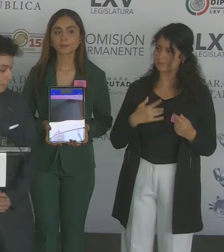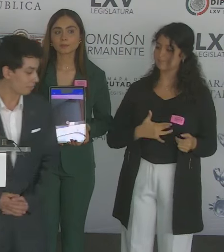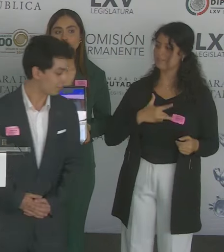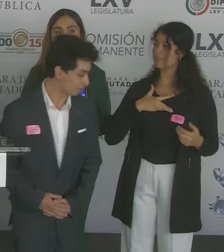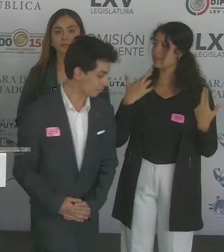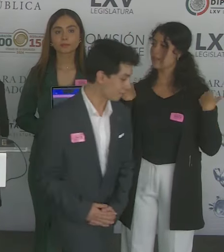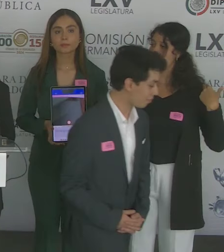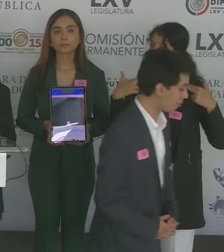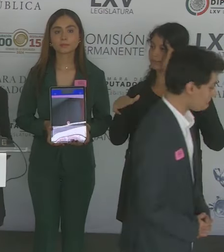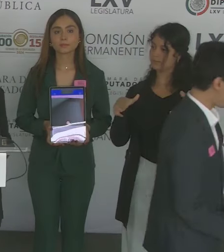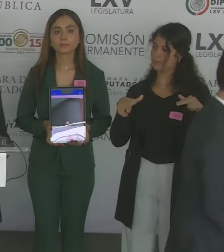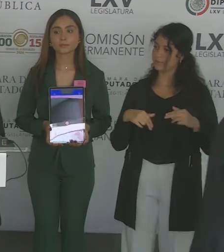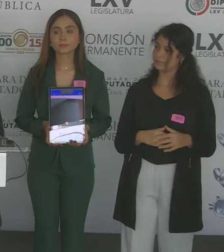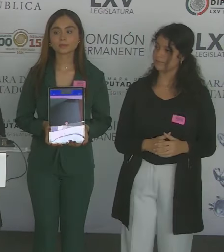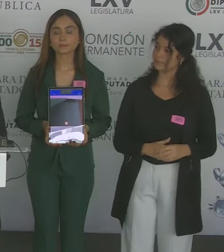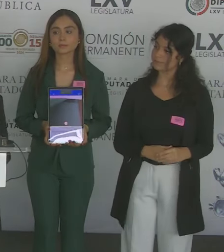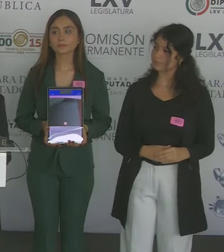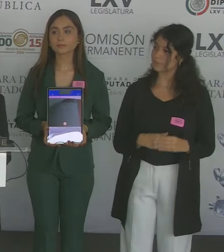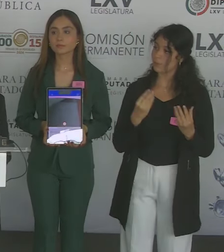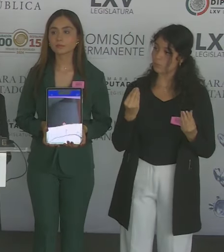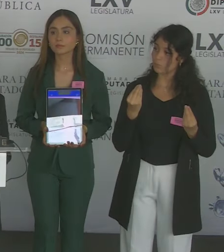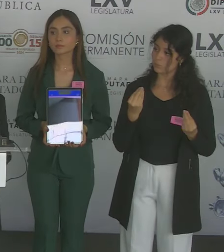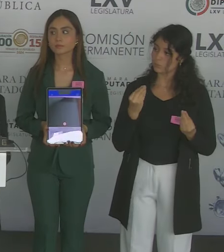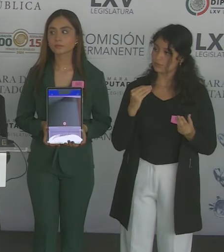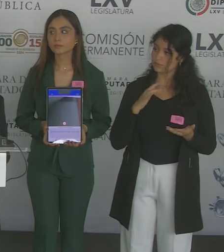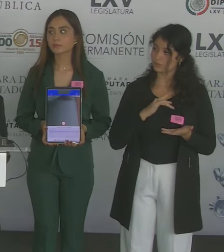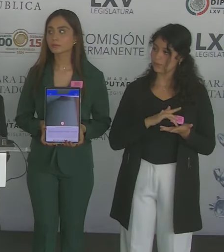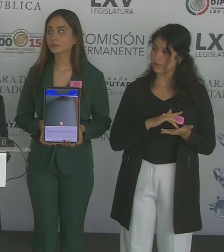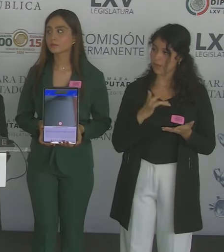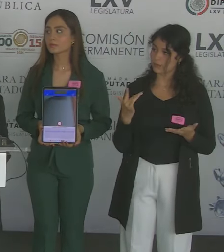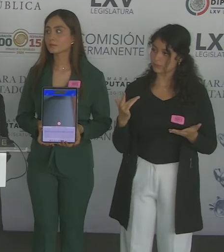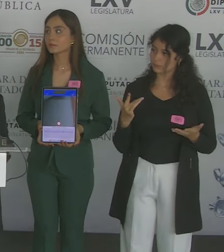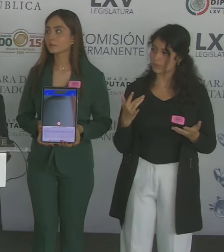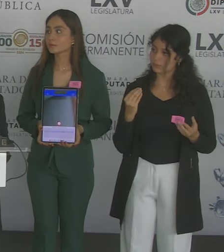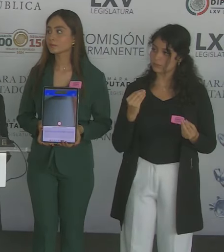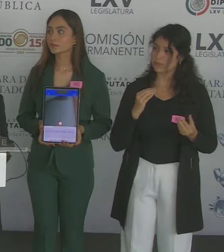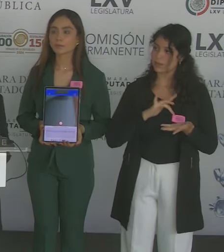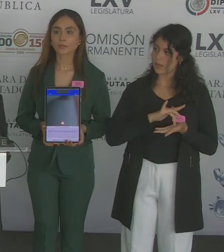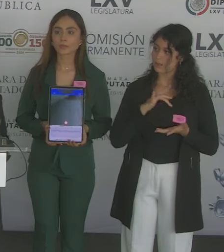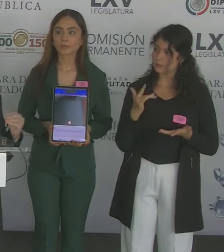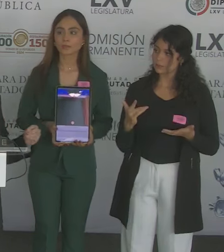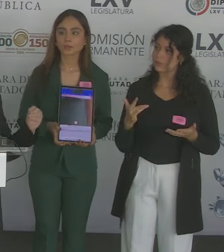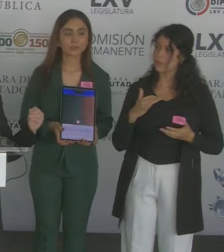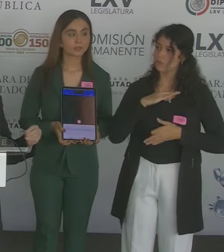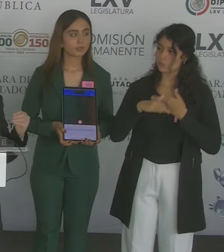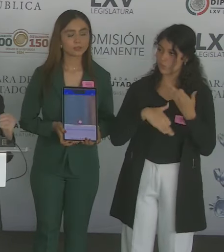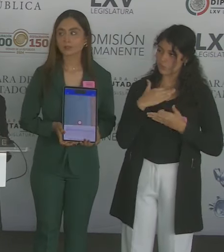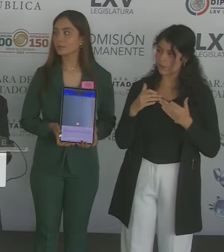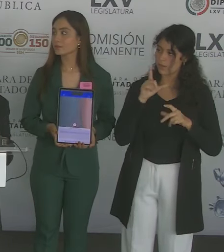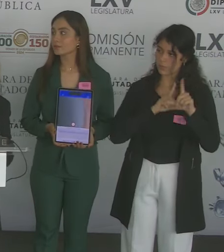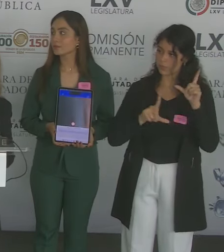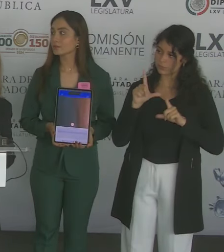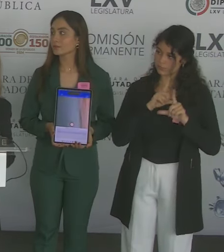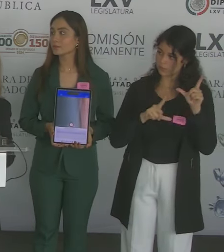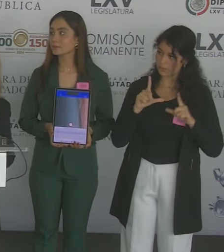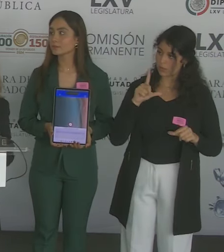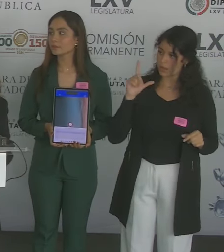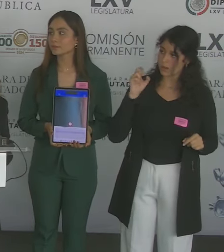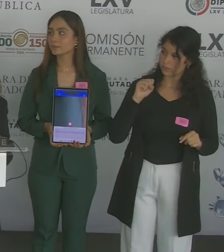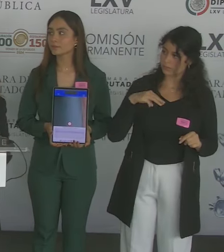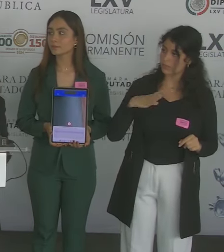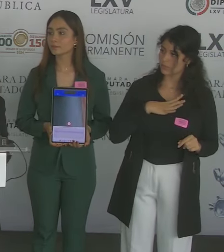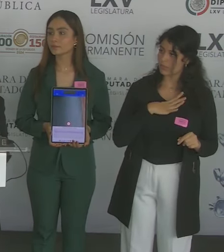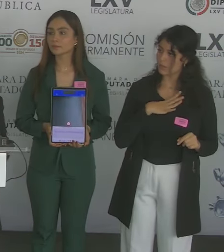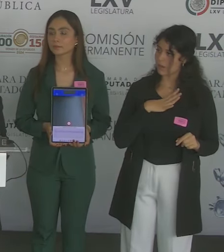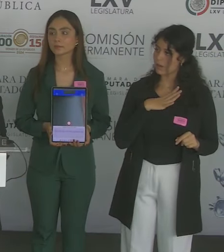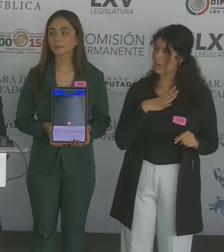representadas Pues muchísimas gracias estamos muy contentos con lo que estamos realizando porque la lengua de señas mexicana tiene que ser